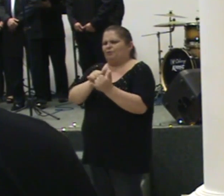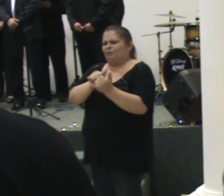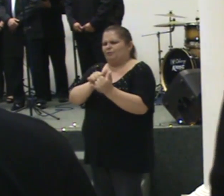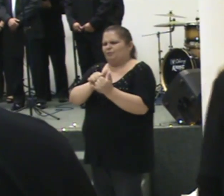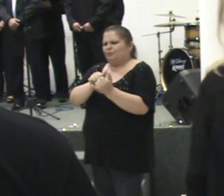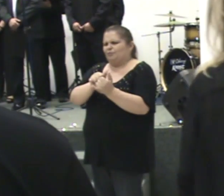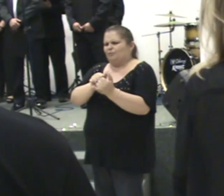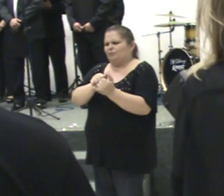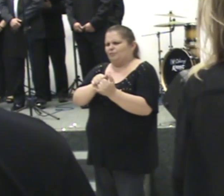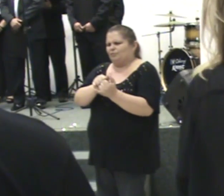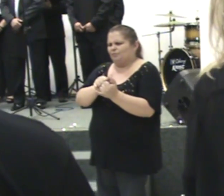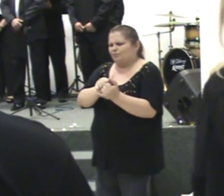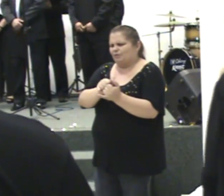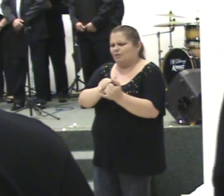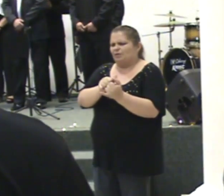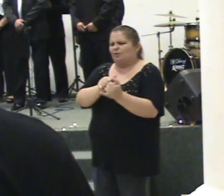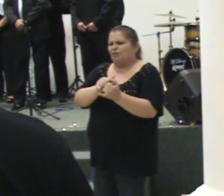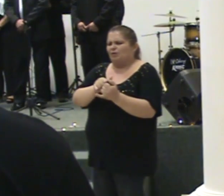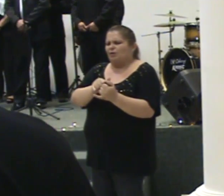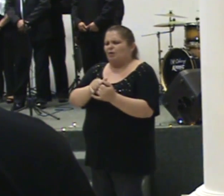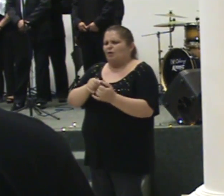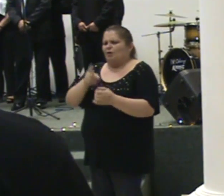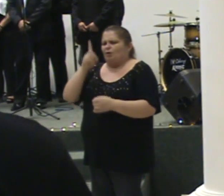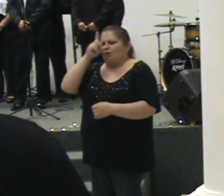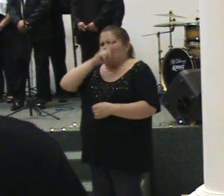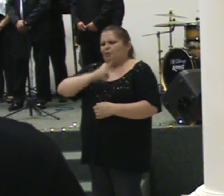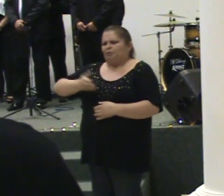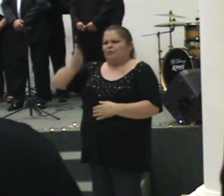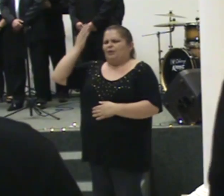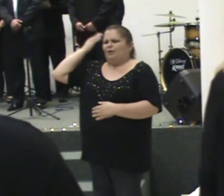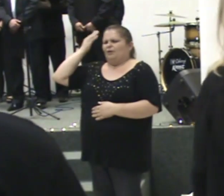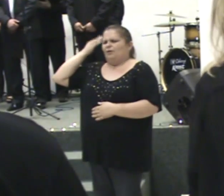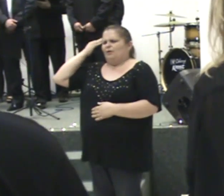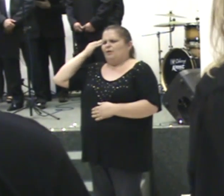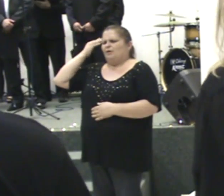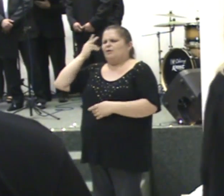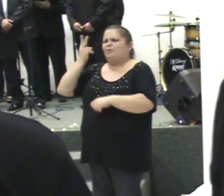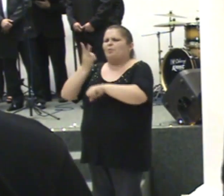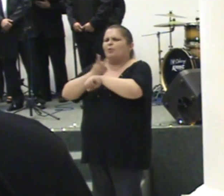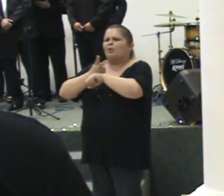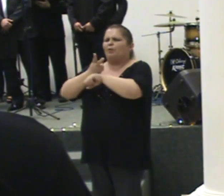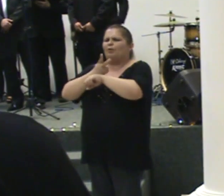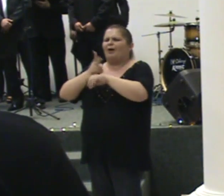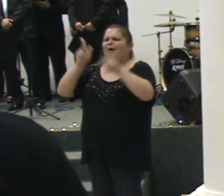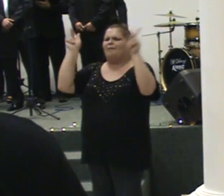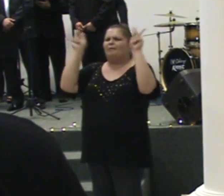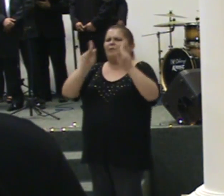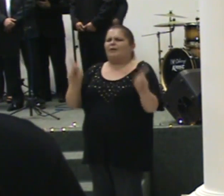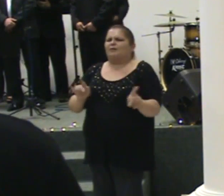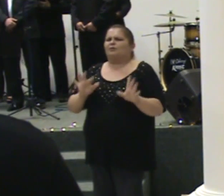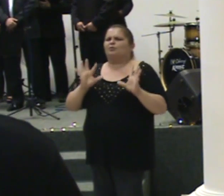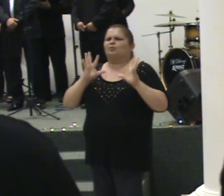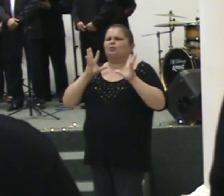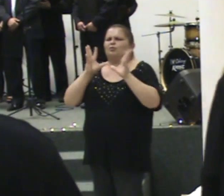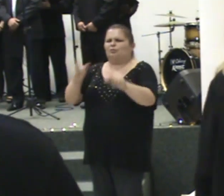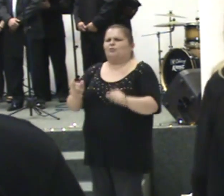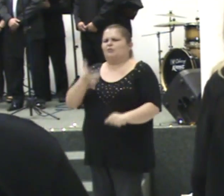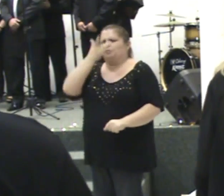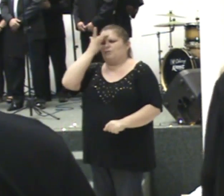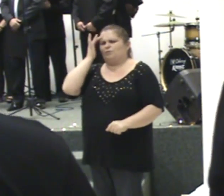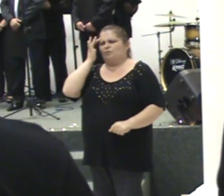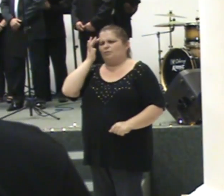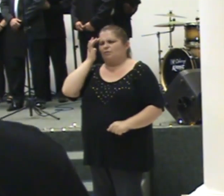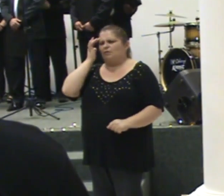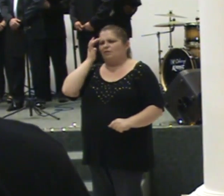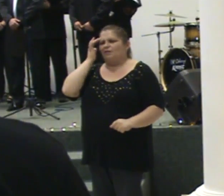nós pregamos aqui há um domingo atrás, o Senhor diz que nós temos que procurar a paz com todos. Não